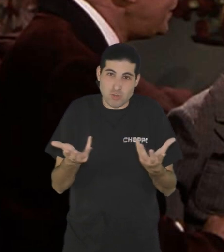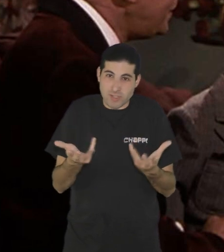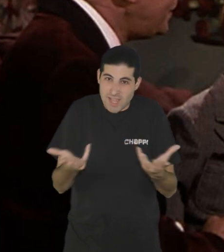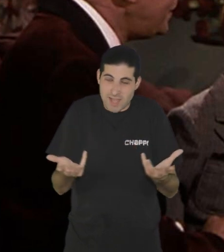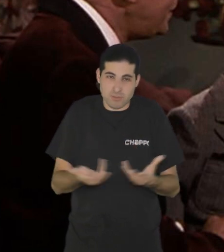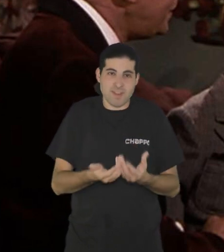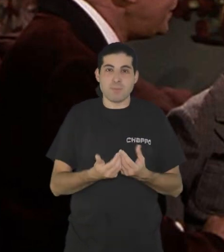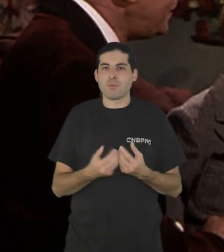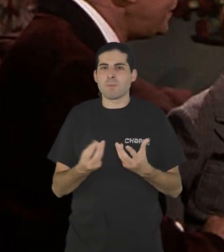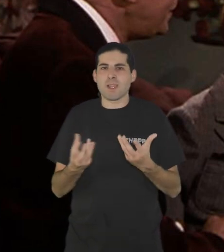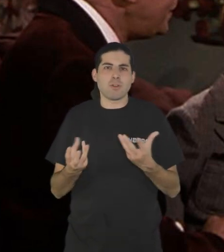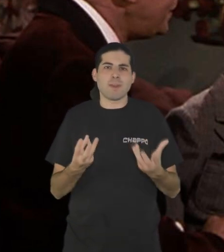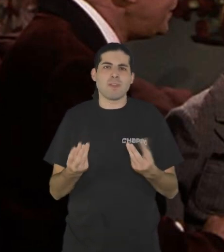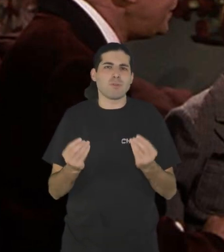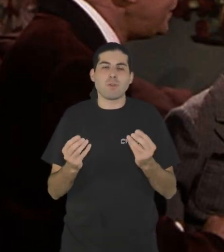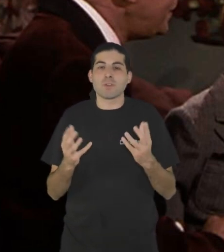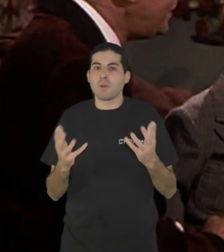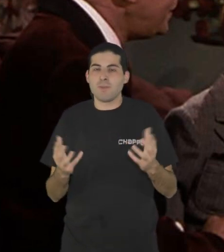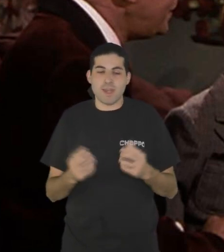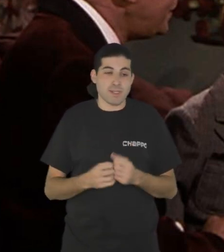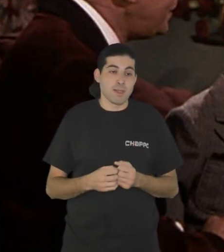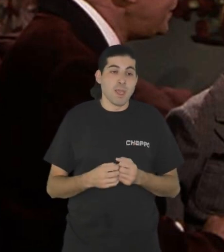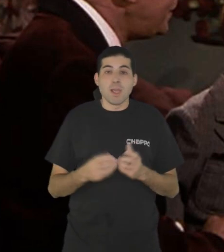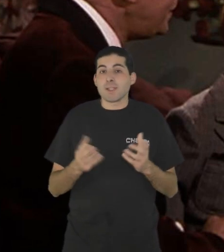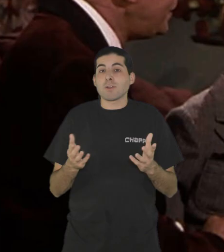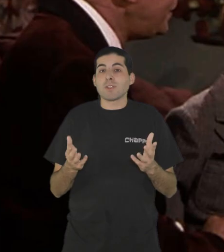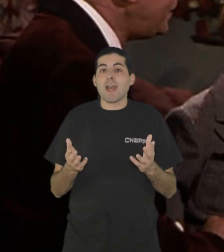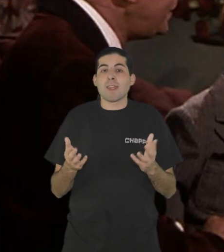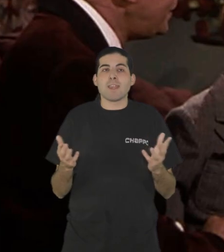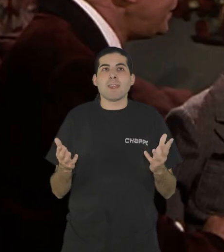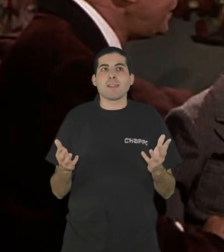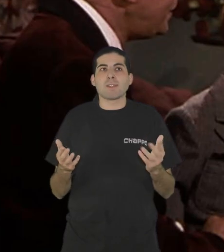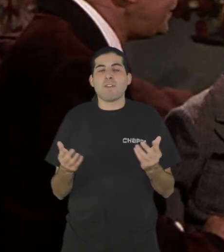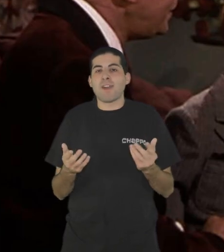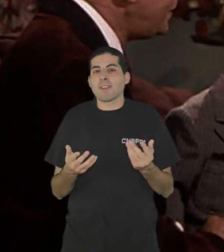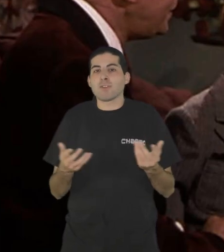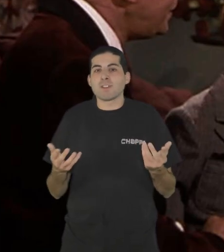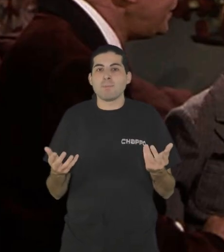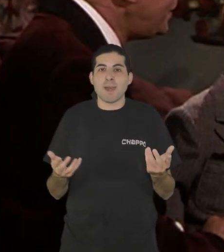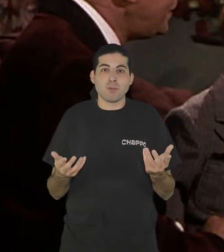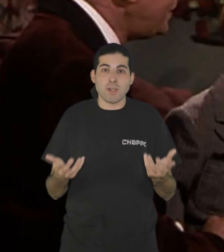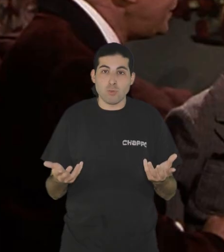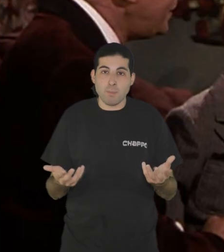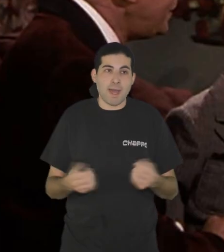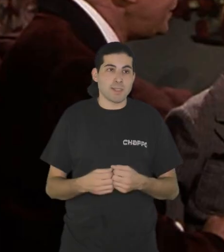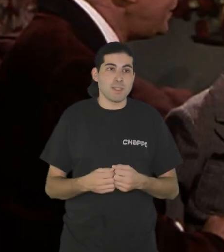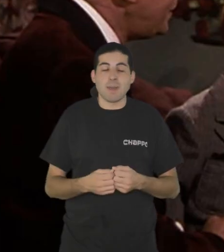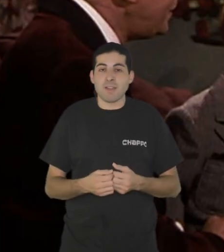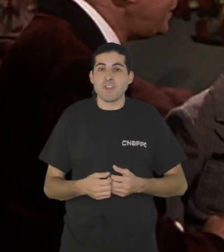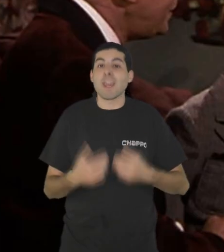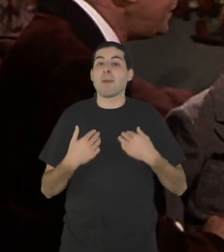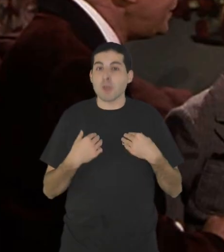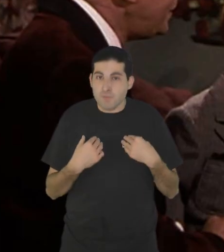mi sembra scontato, diventa più uno spettacolo di marionette, una cosa un po' diversa. Senza contare che stava a fare tanto il simpatico in alcune